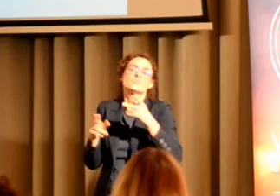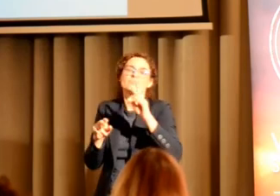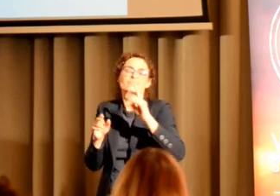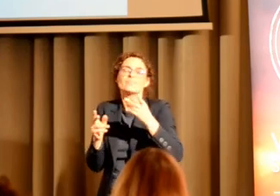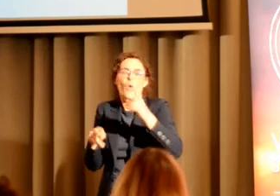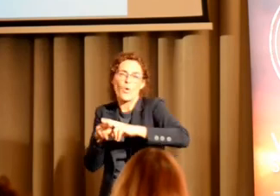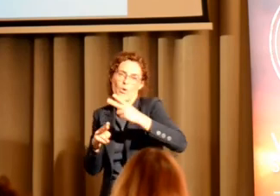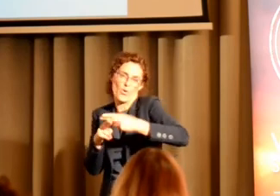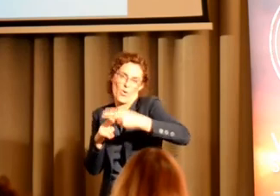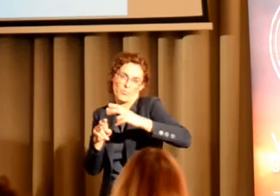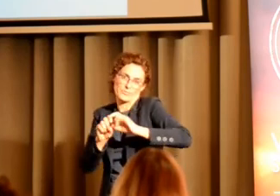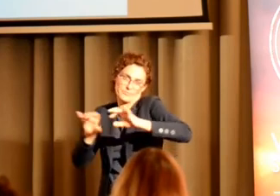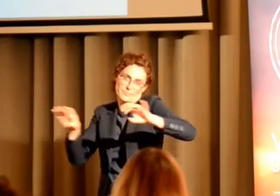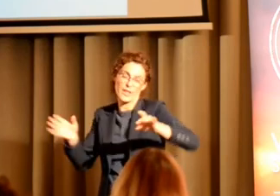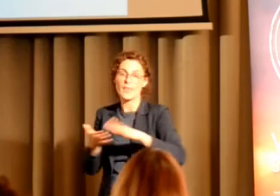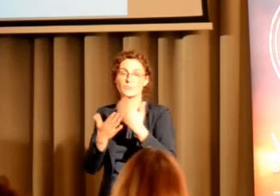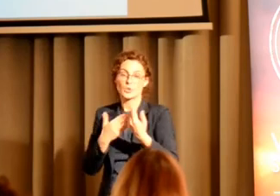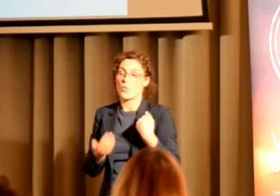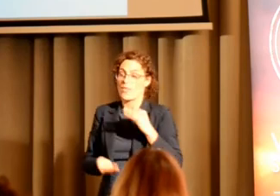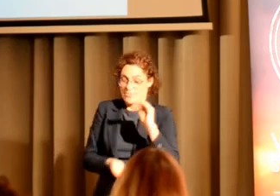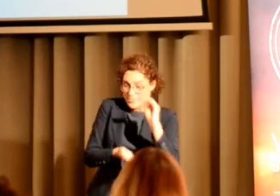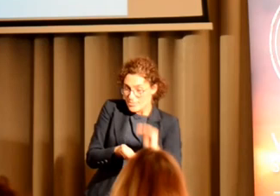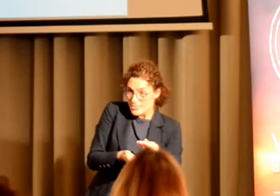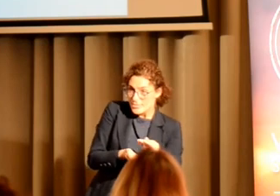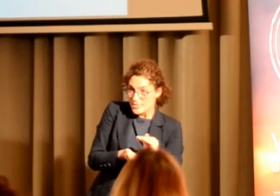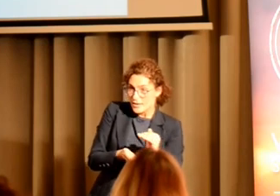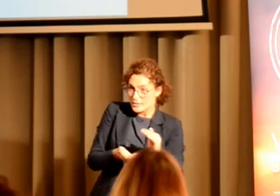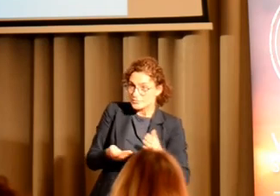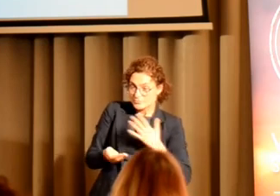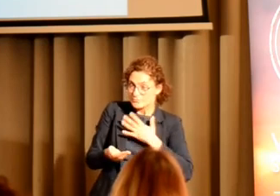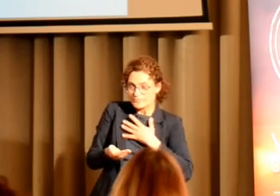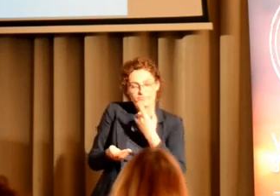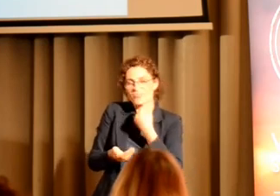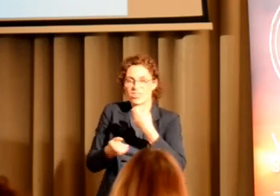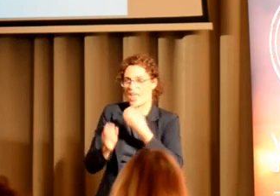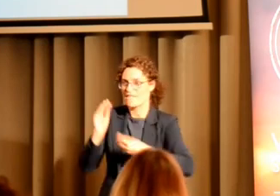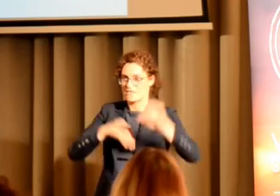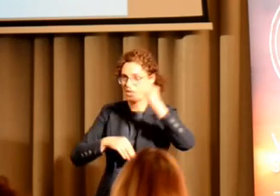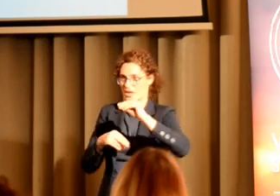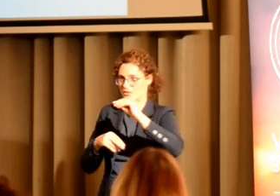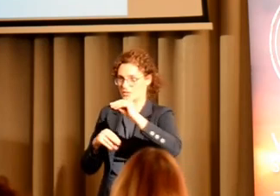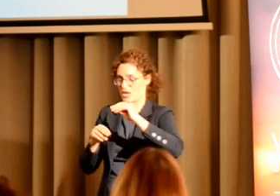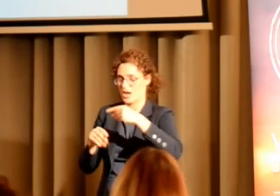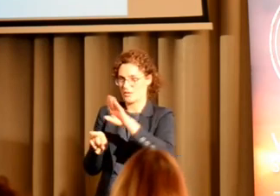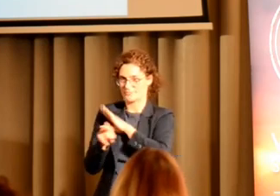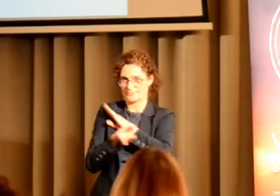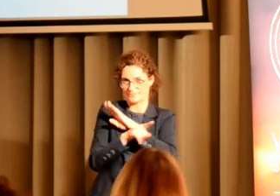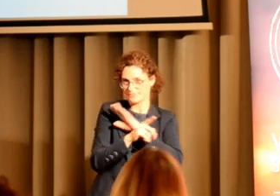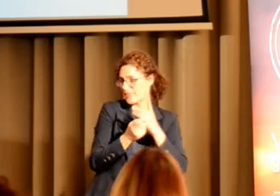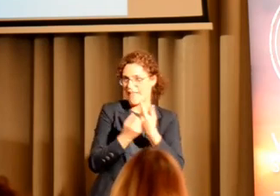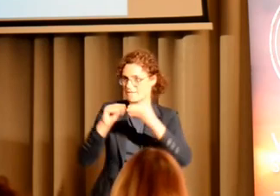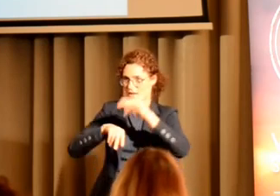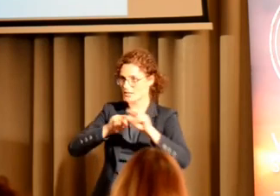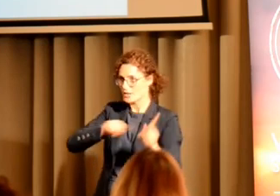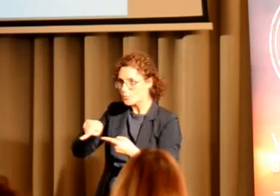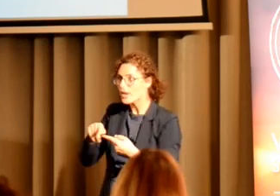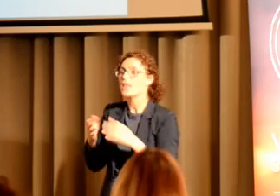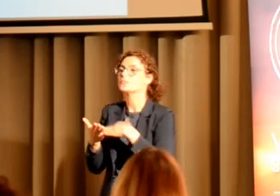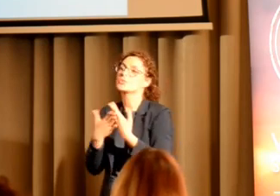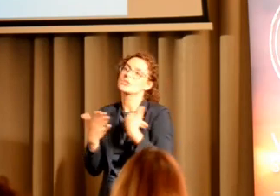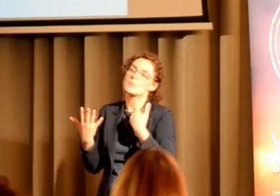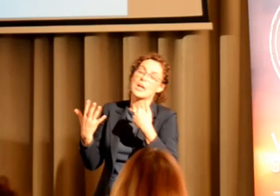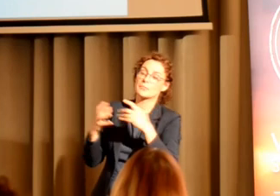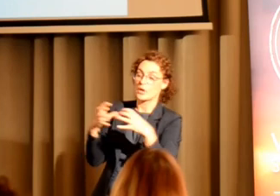choroby. Wśród szczeniąt największa jest ta śmiertelność i zwykle z takiej grupy kilku,